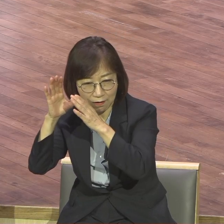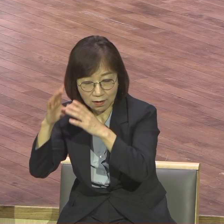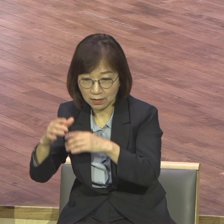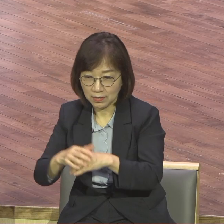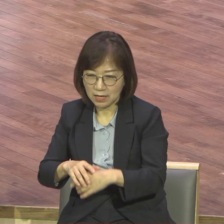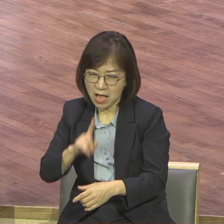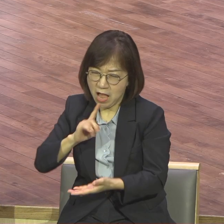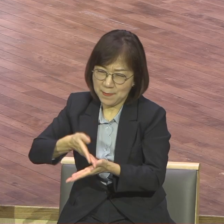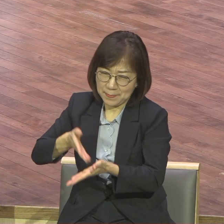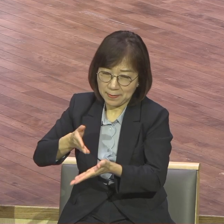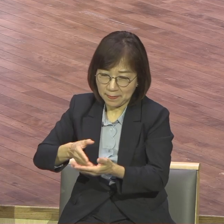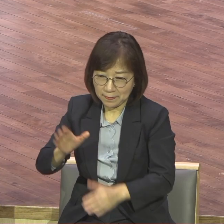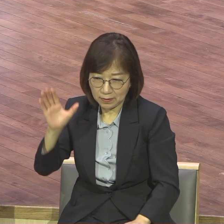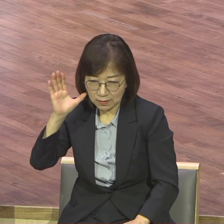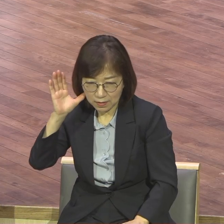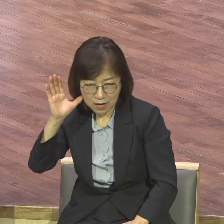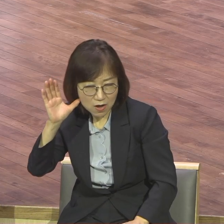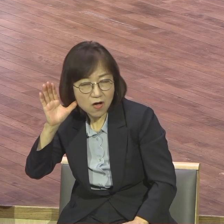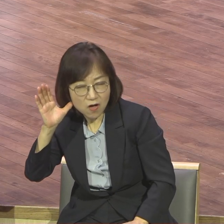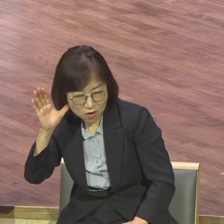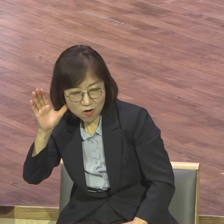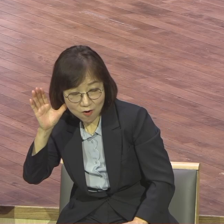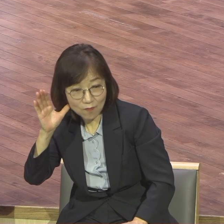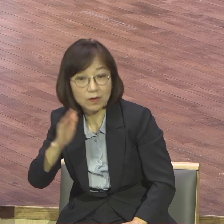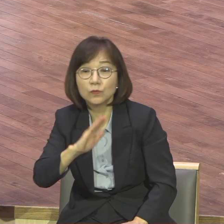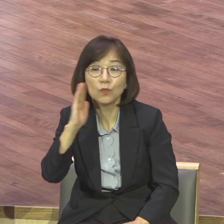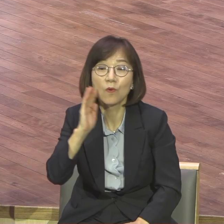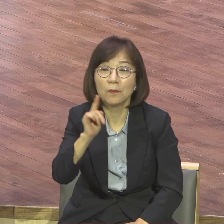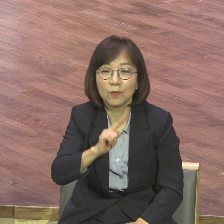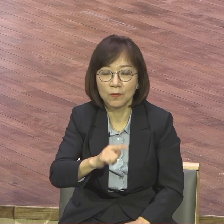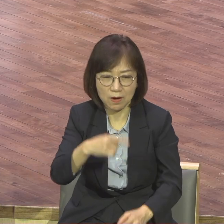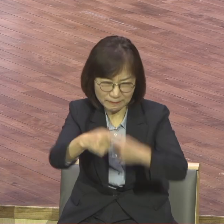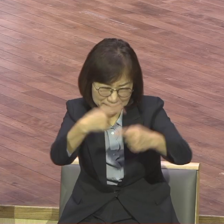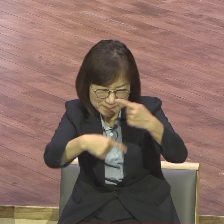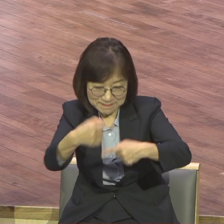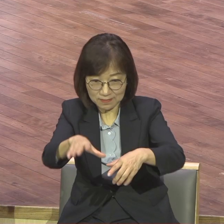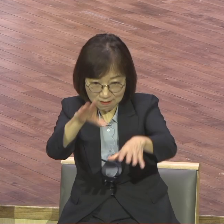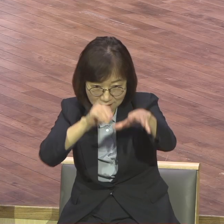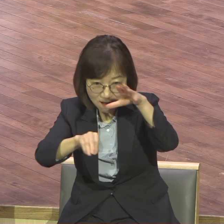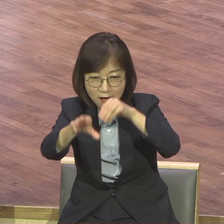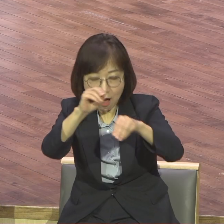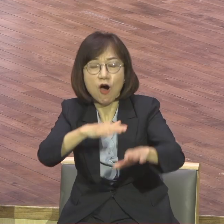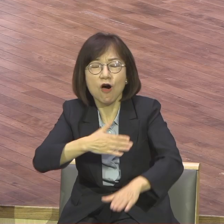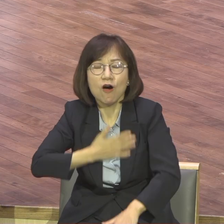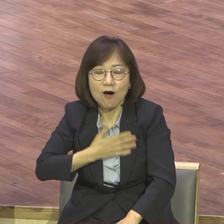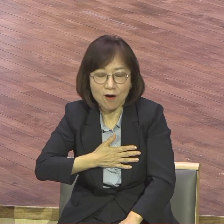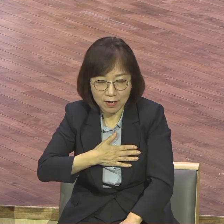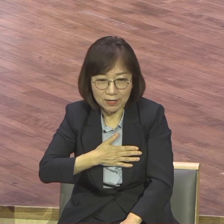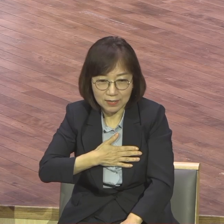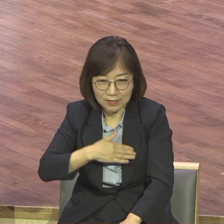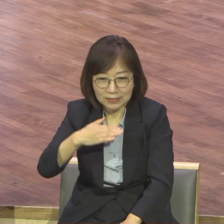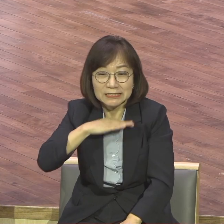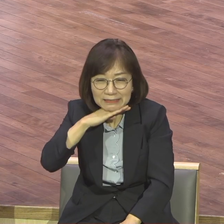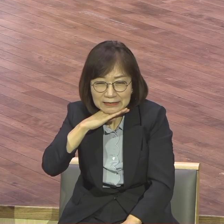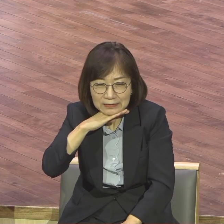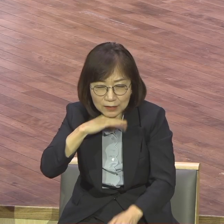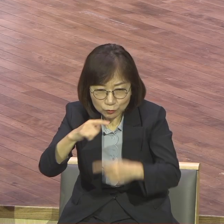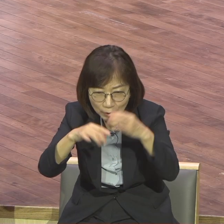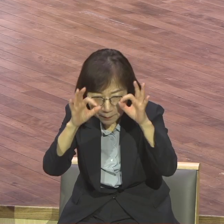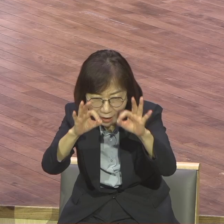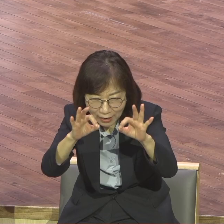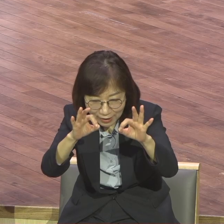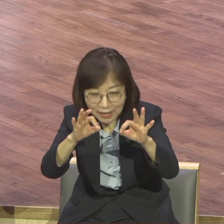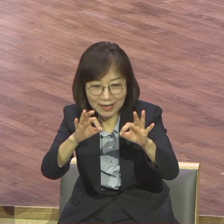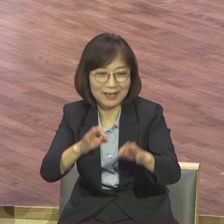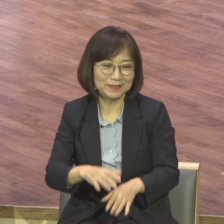상대방의 말을 먼저 들어줄 때 그 마음까지도 다 얻을 수 있다라는 것입니다. 하나님께서 인간에게